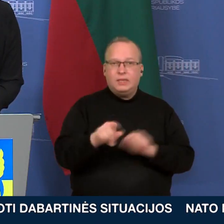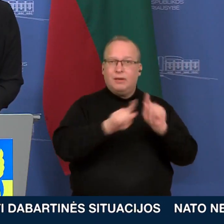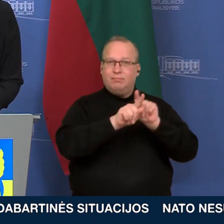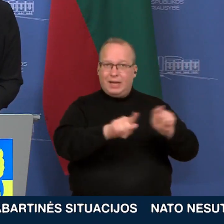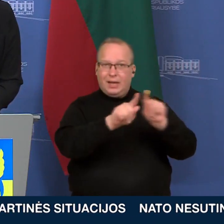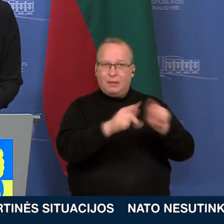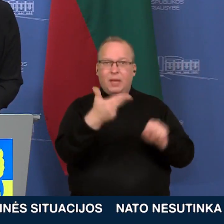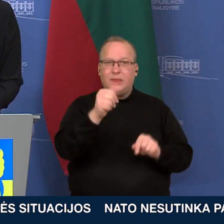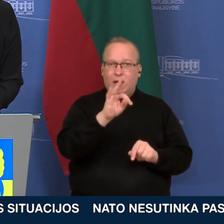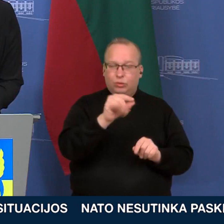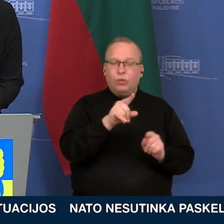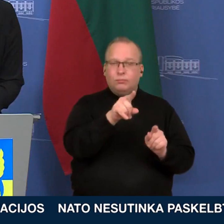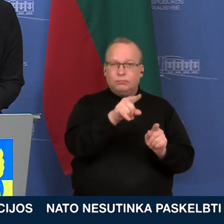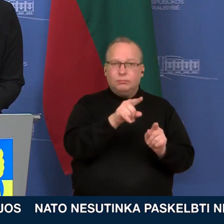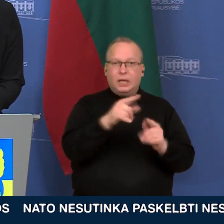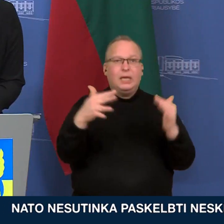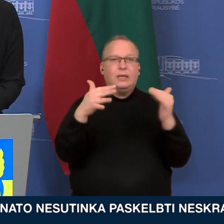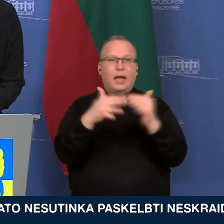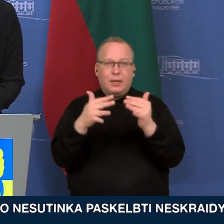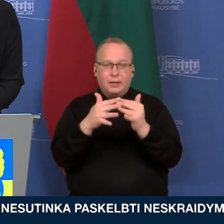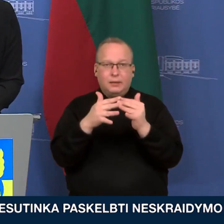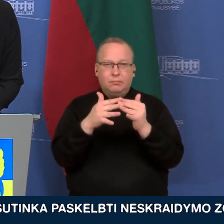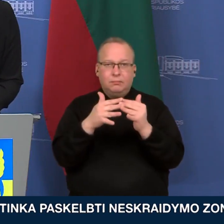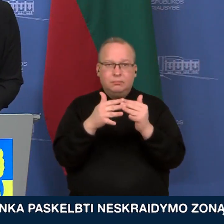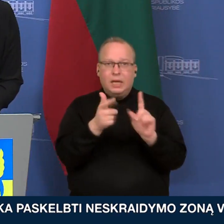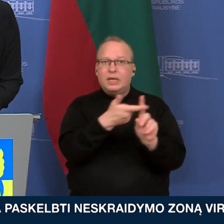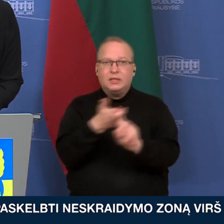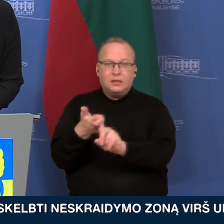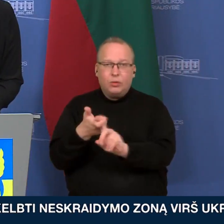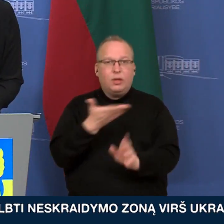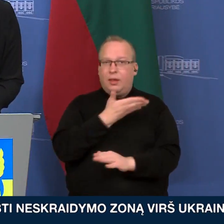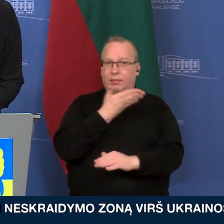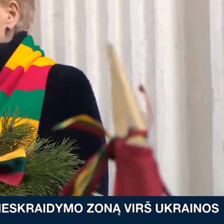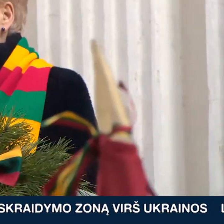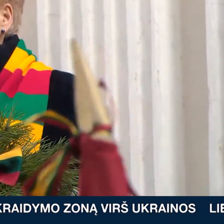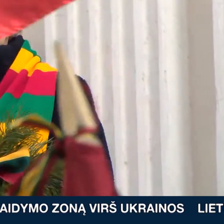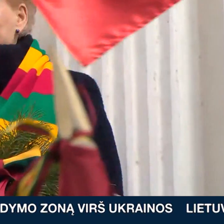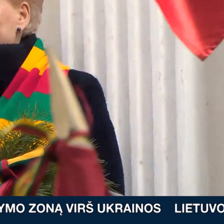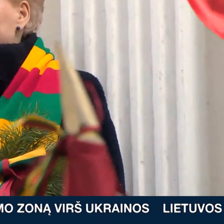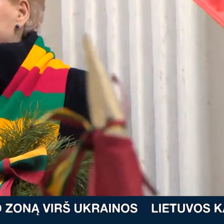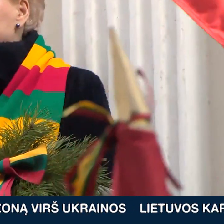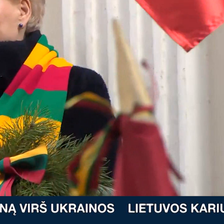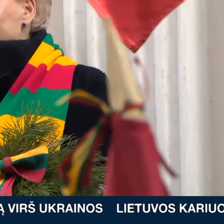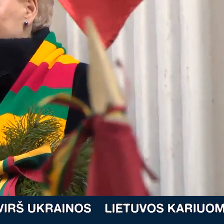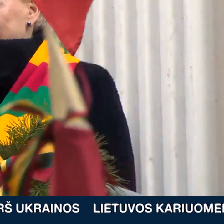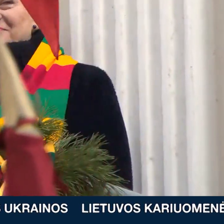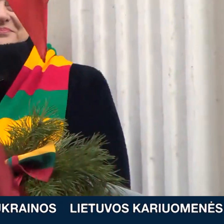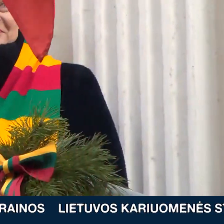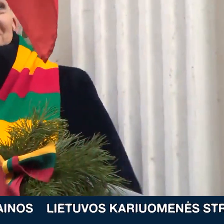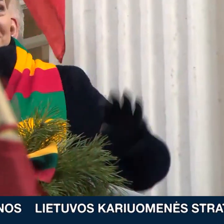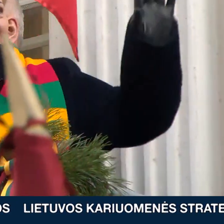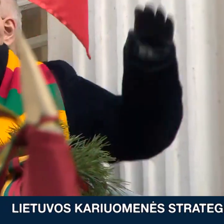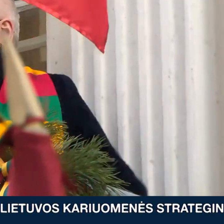NATO įsitraukti į karinį konfliktą dabar nėra atsakingi. Politologai pastebi, kad